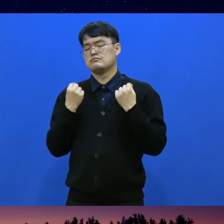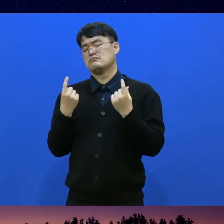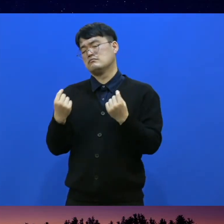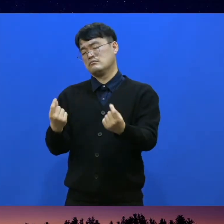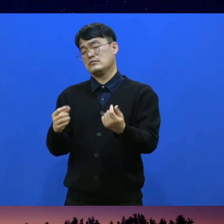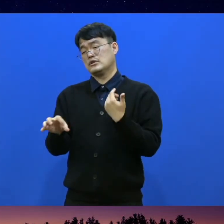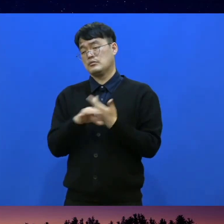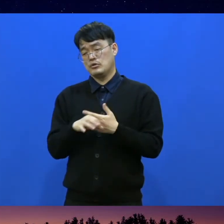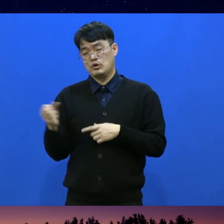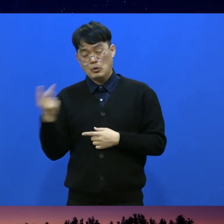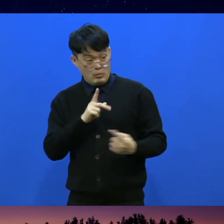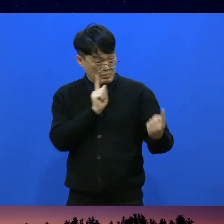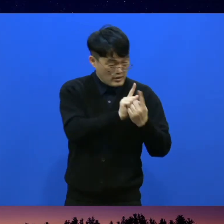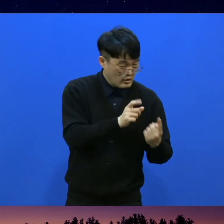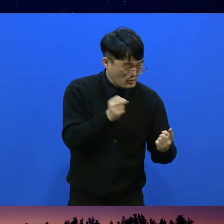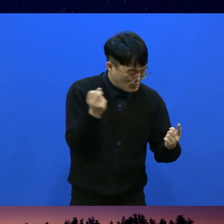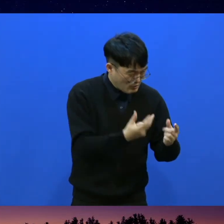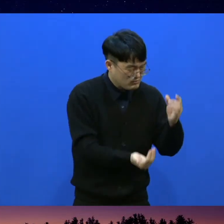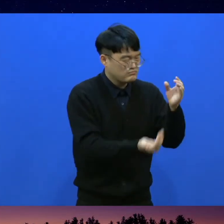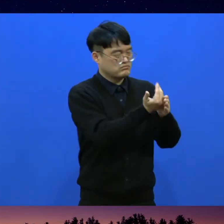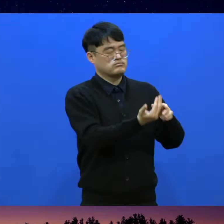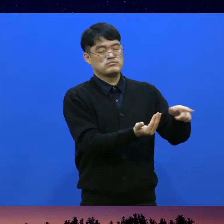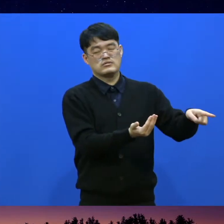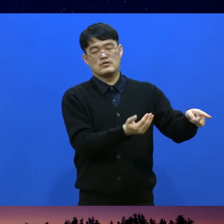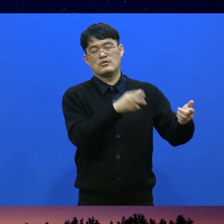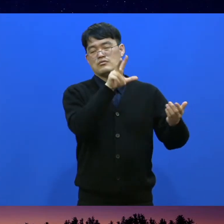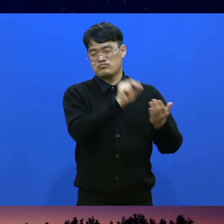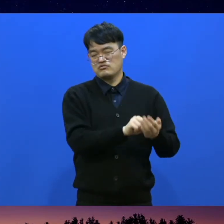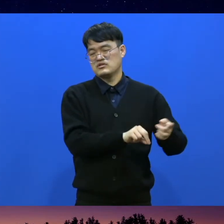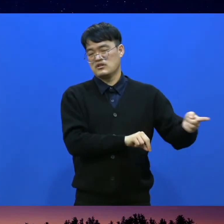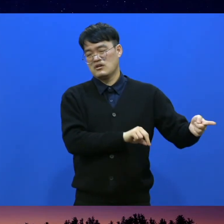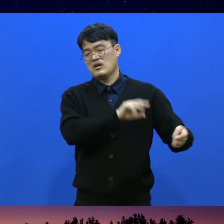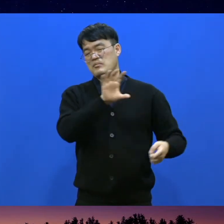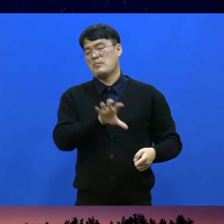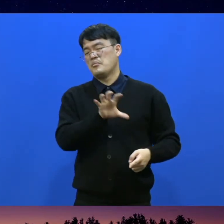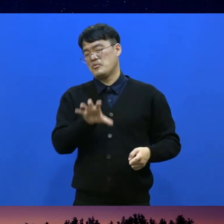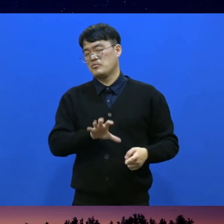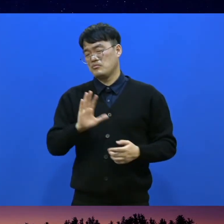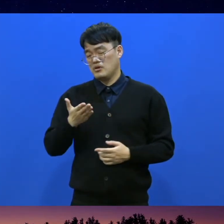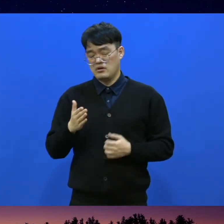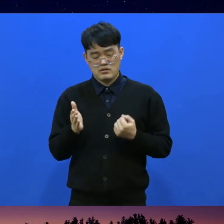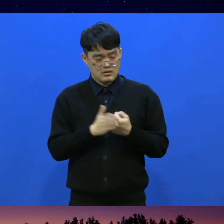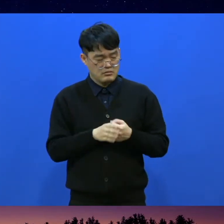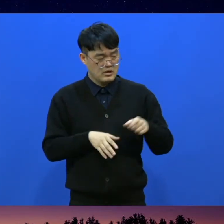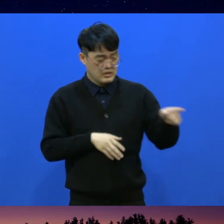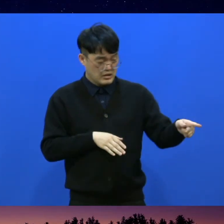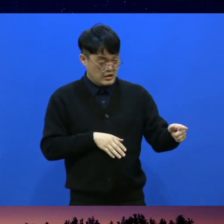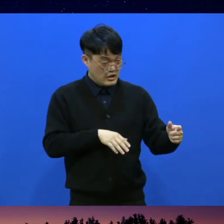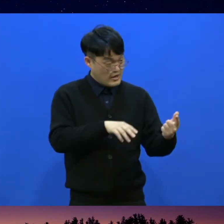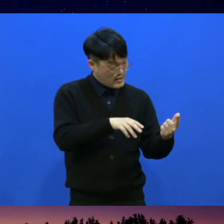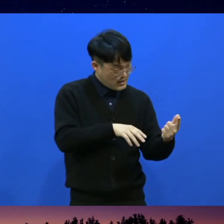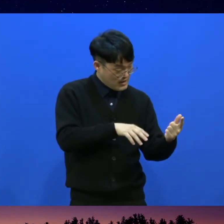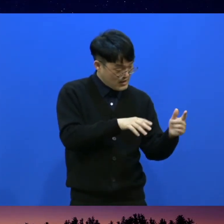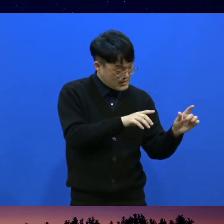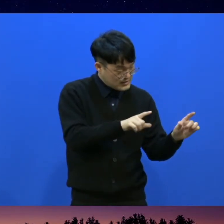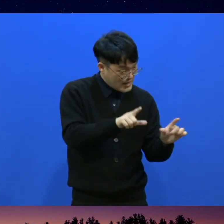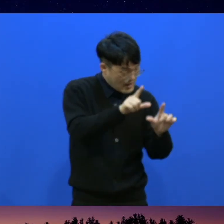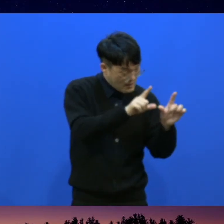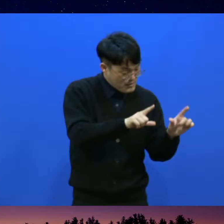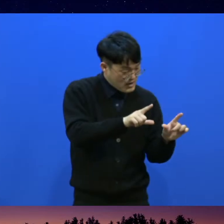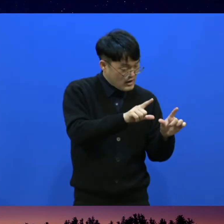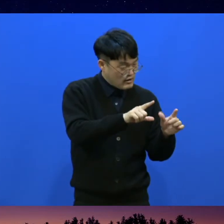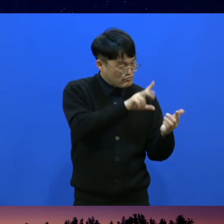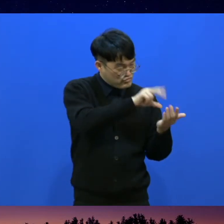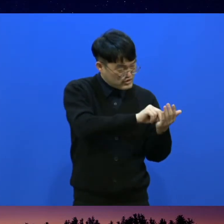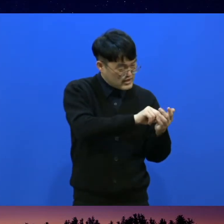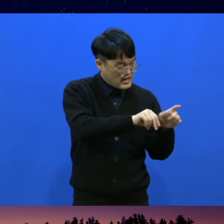그건 반복되는 거예요. 그러니까 우리가 이 상황을 벗어나야 되는데 이